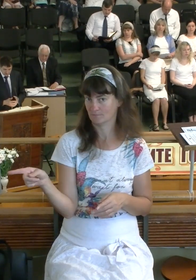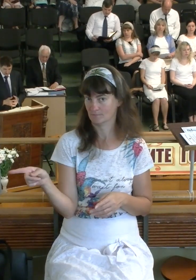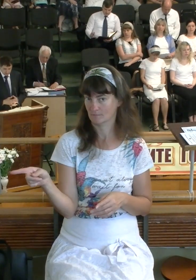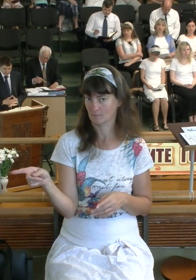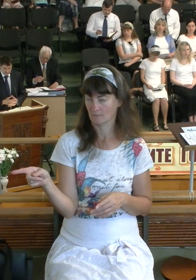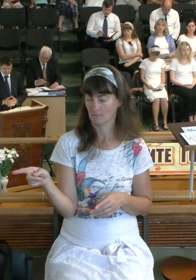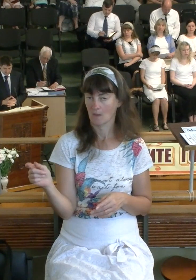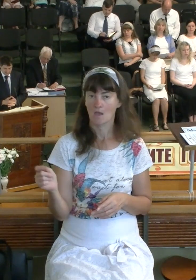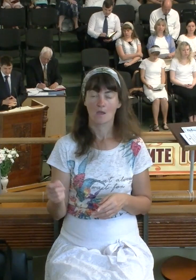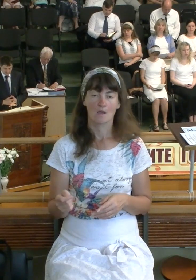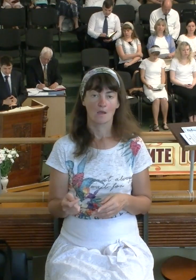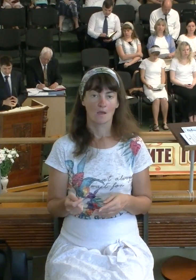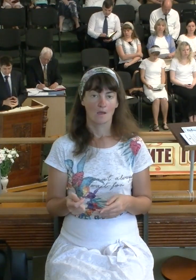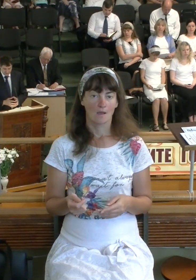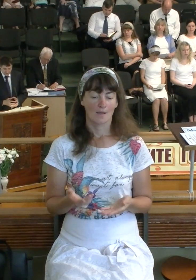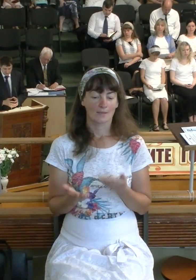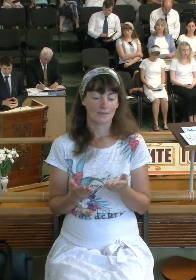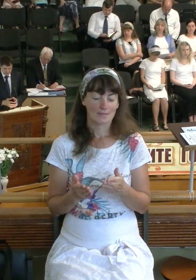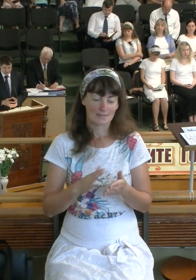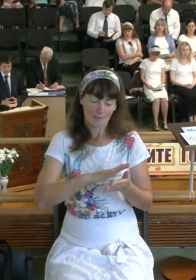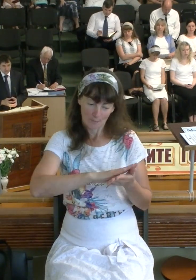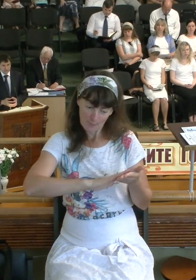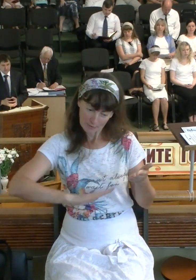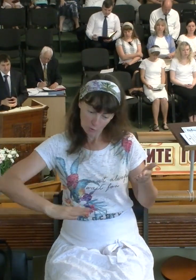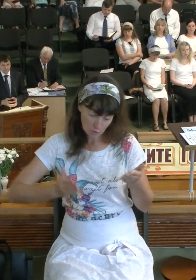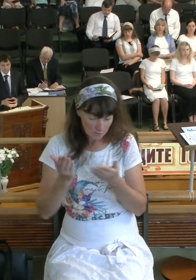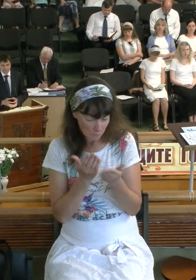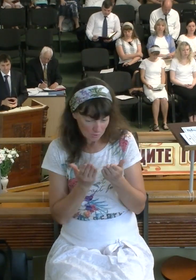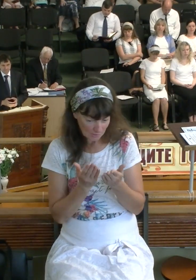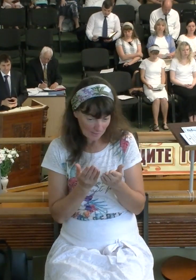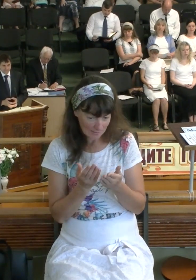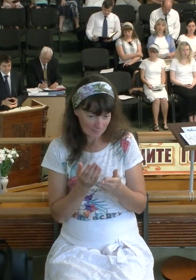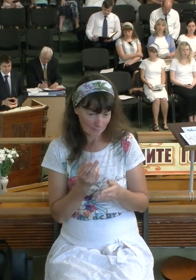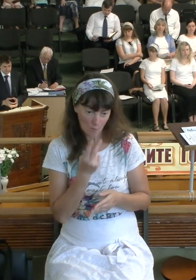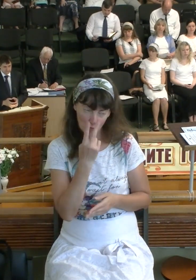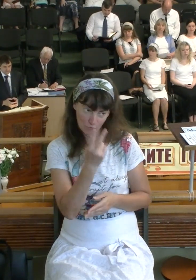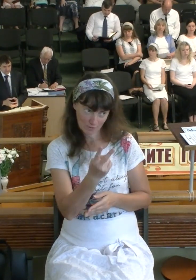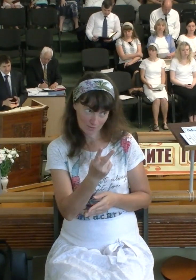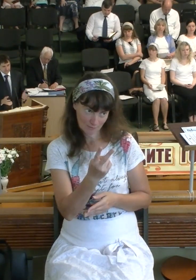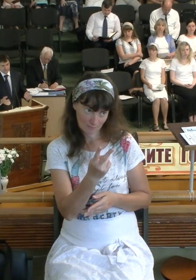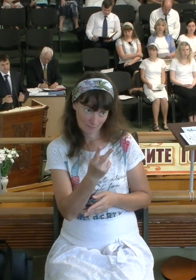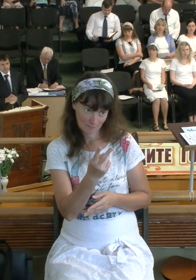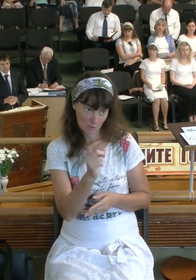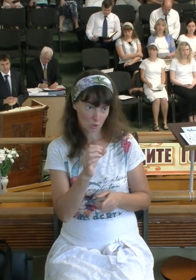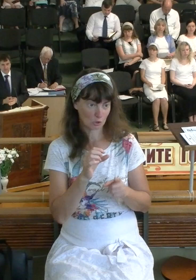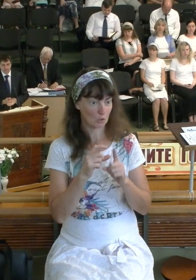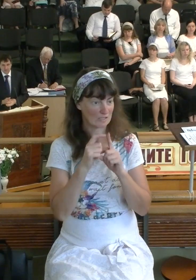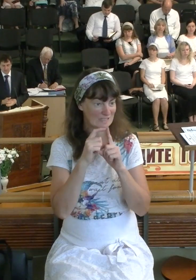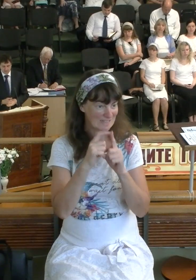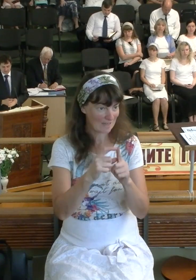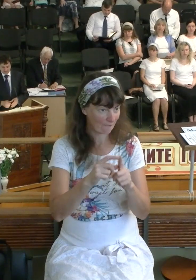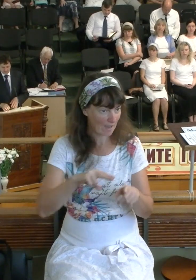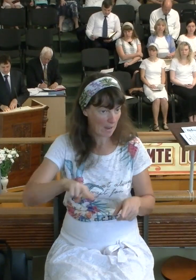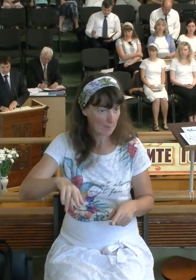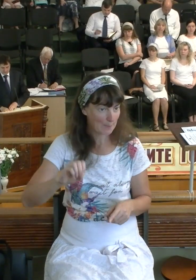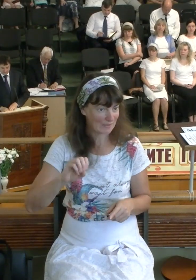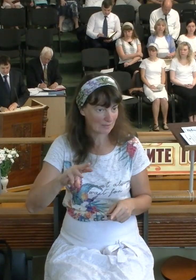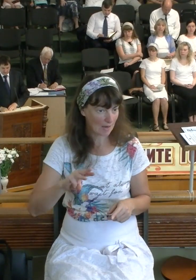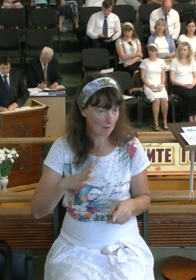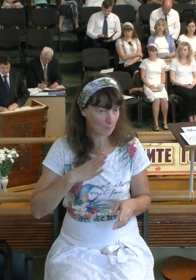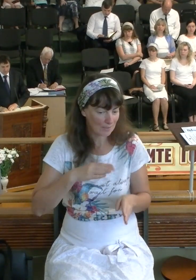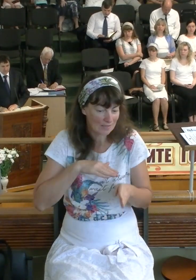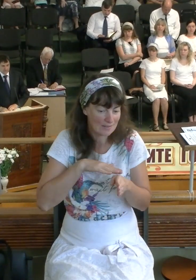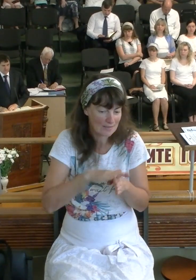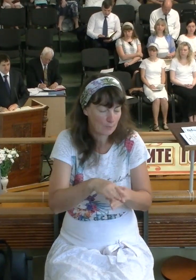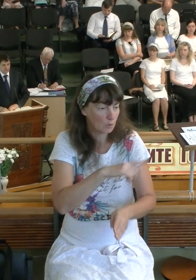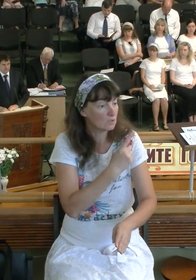она наполнена силой, она наполнена... Знаете, во-первых, Петр,